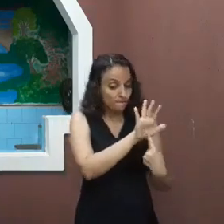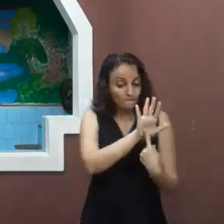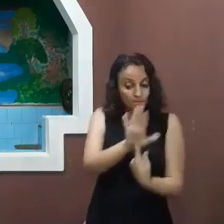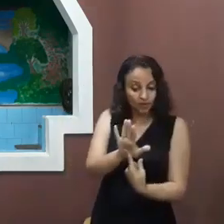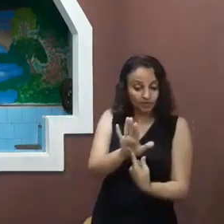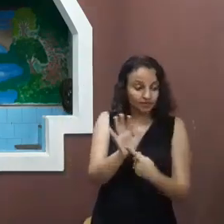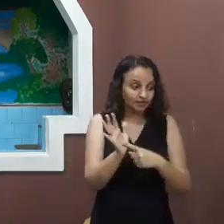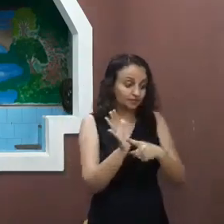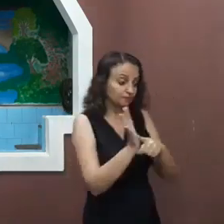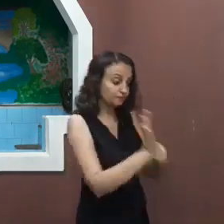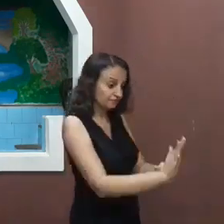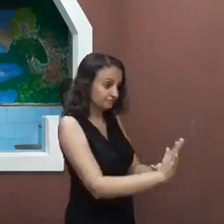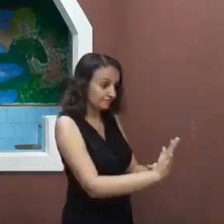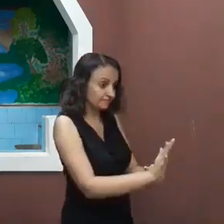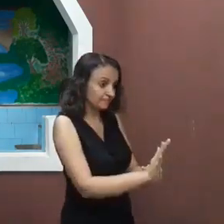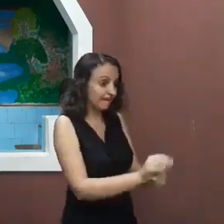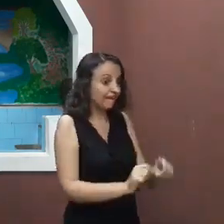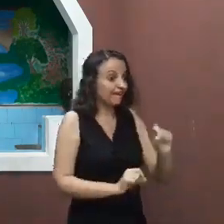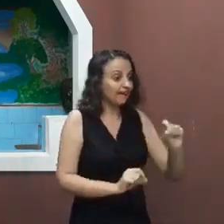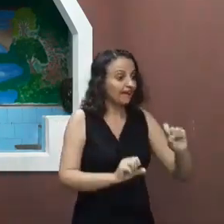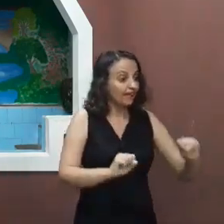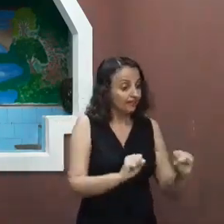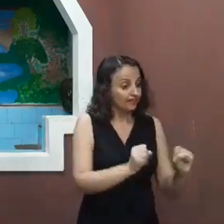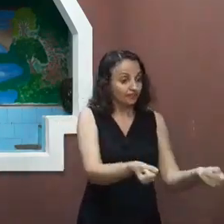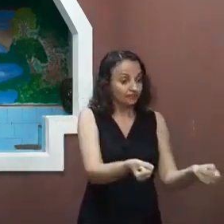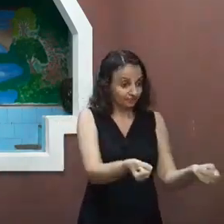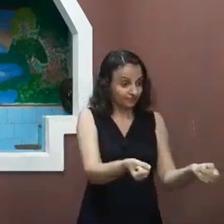a alguém que defende a fé somente.